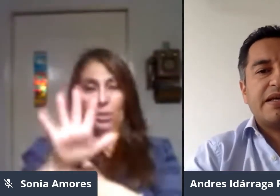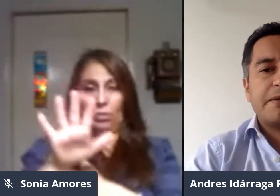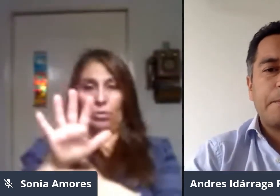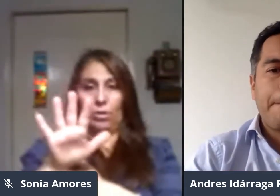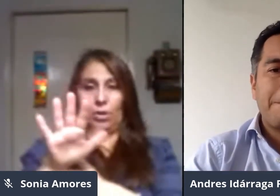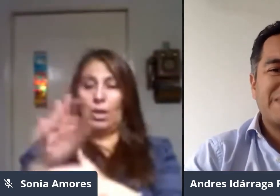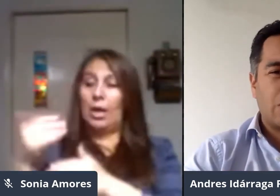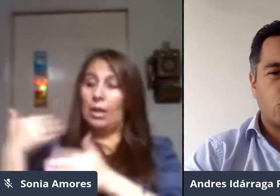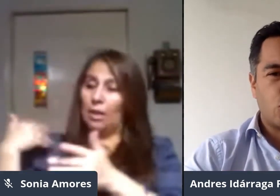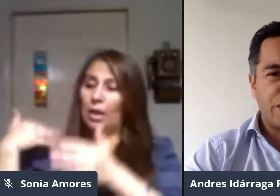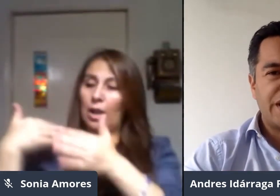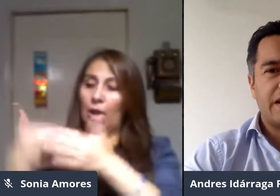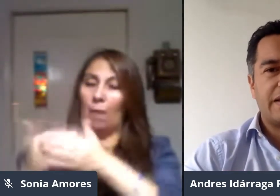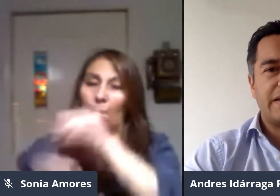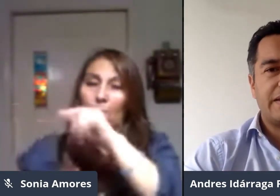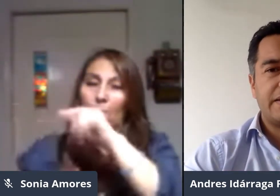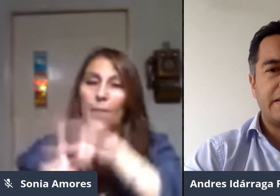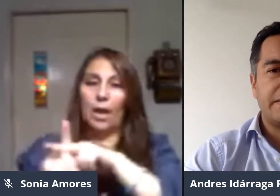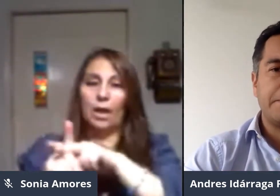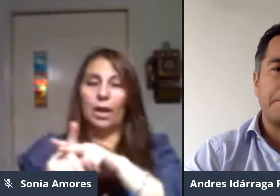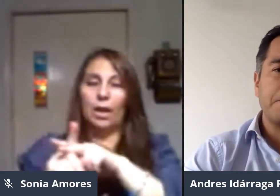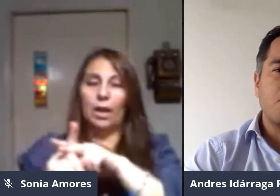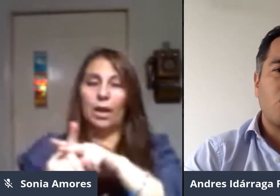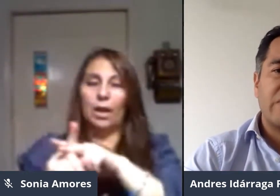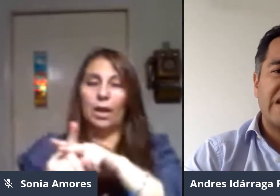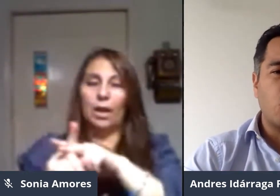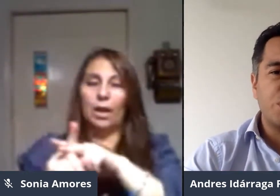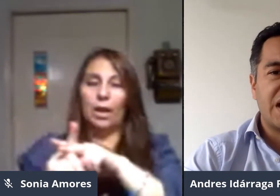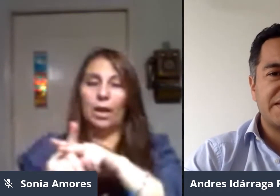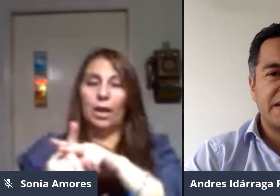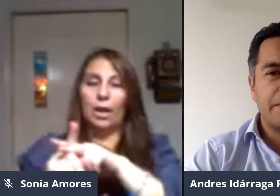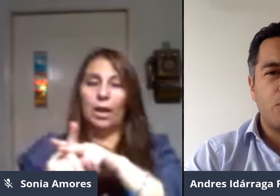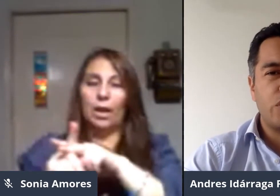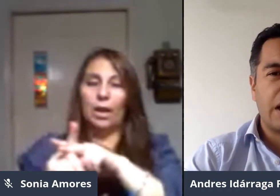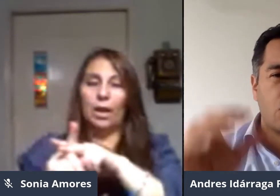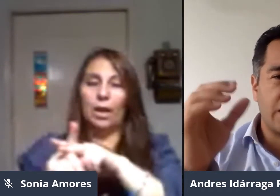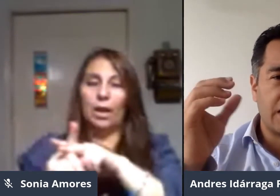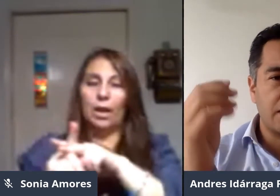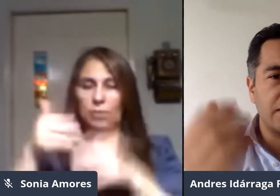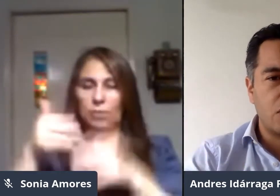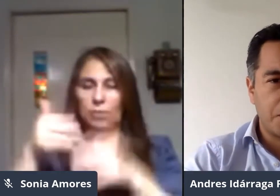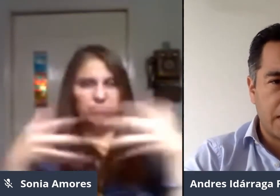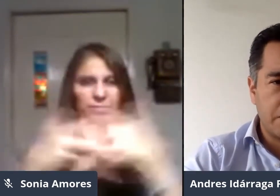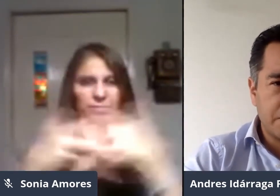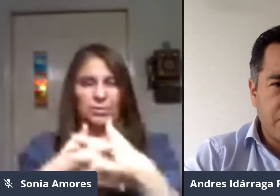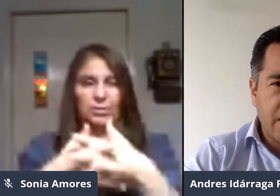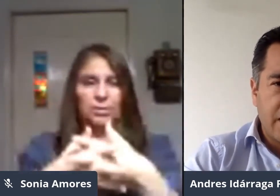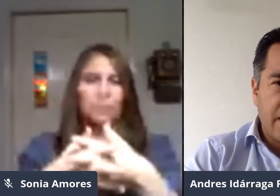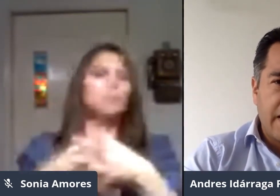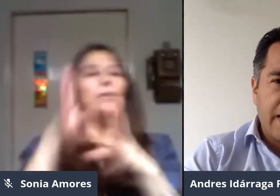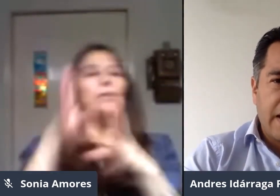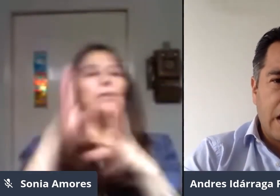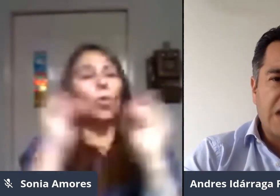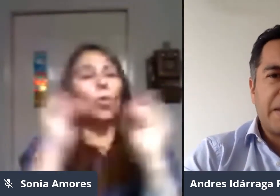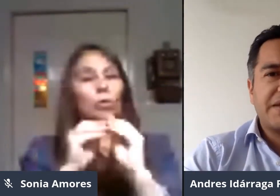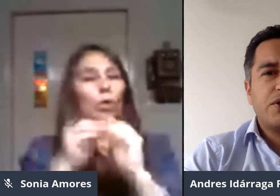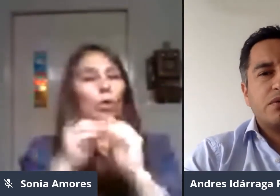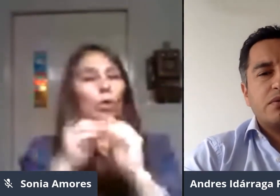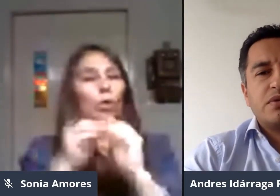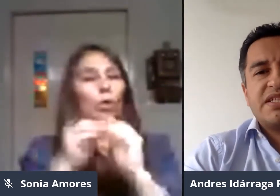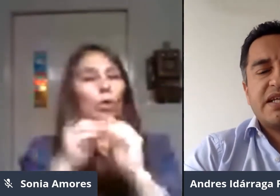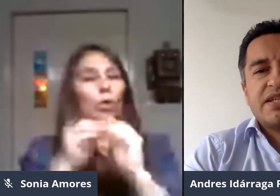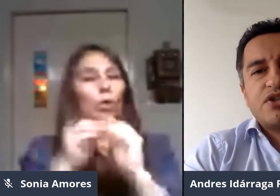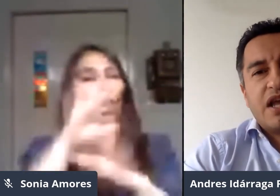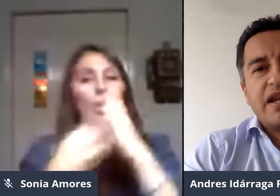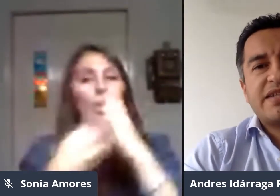70s se consolida y subyace muy en la lógica neoliberal. La